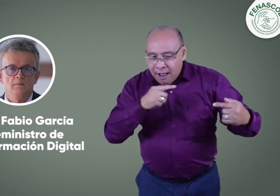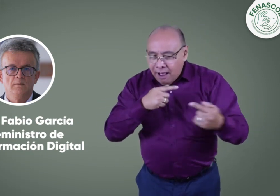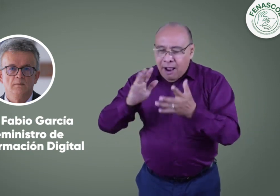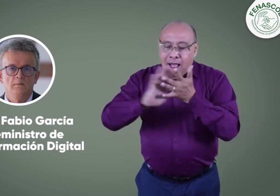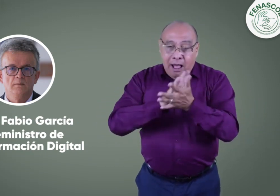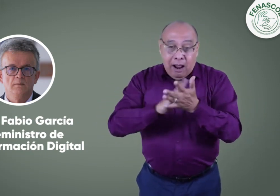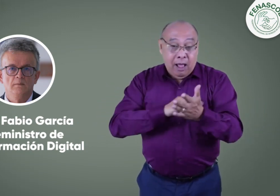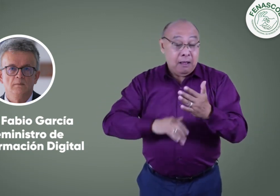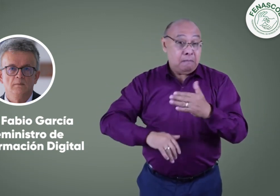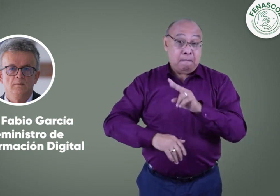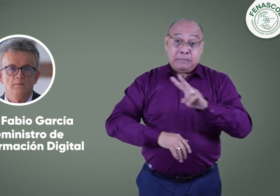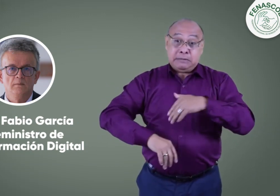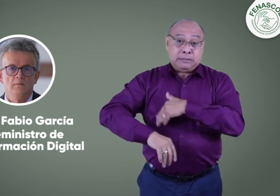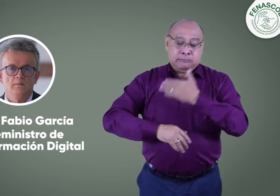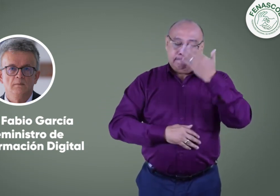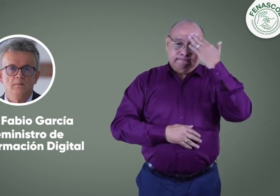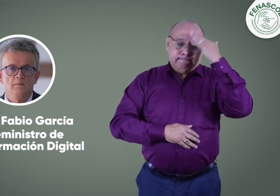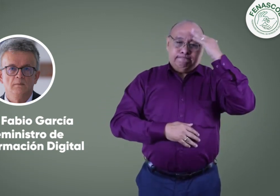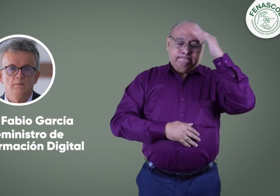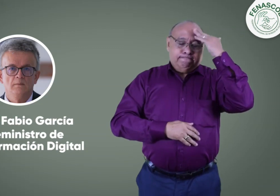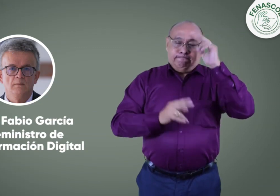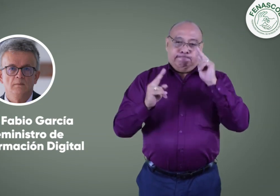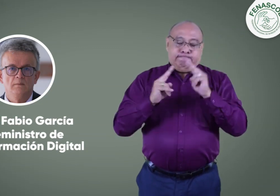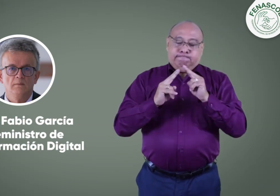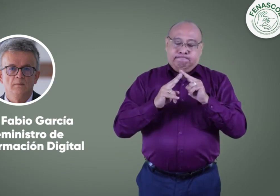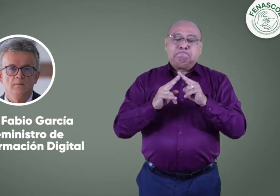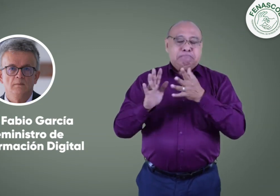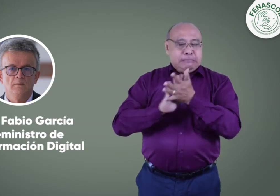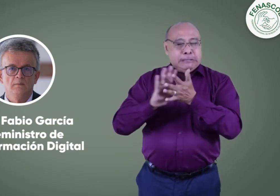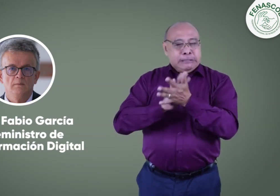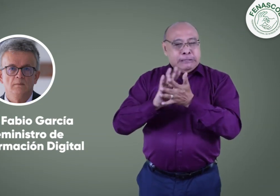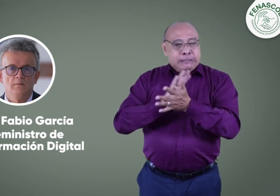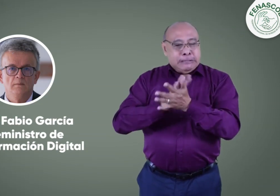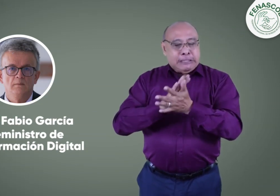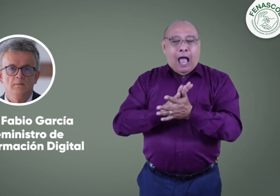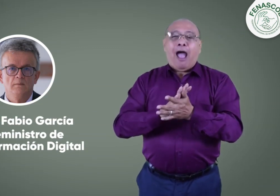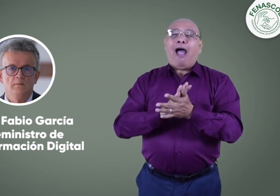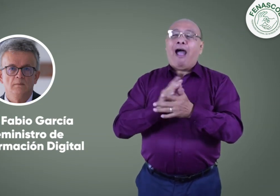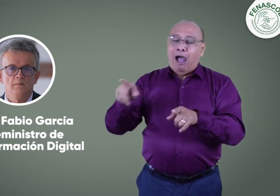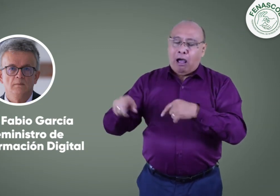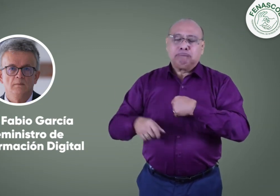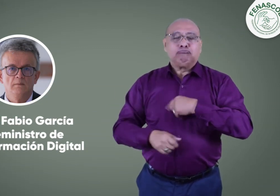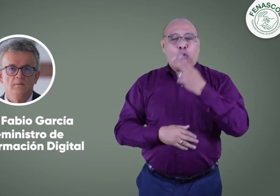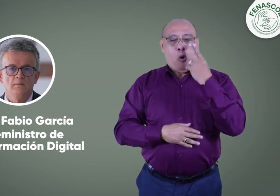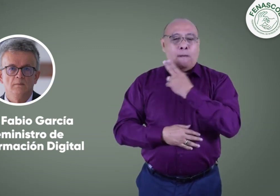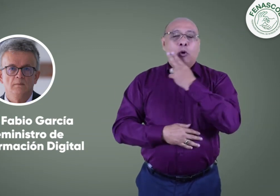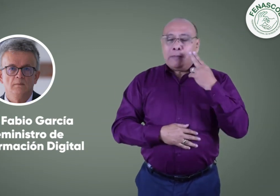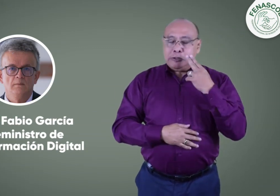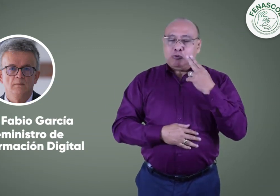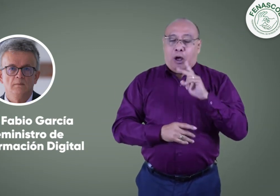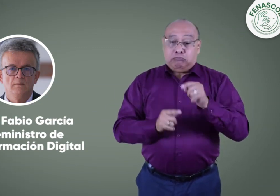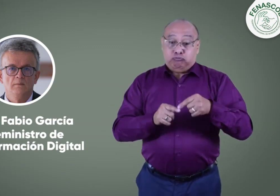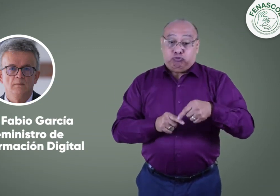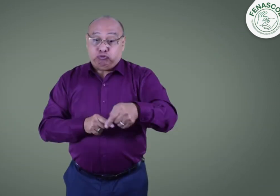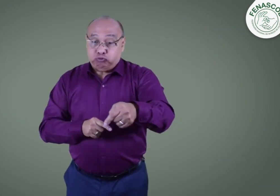del cual no tenía conocimiento. Allí nos comprometimos a tener una nueva reunión el día 29 de mayo para avanzar en el tema que nos